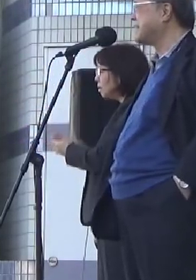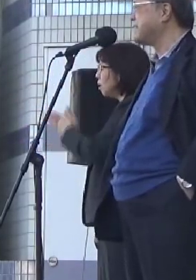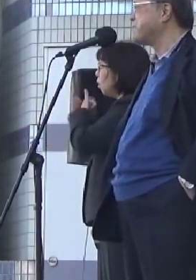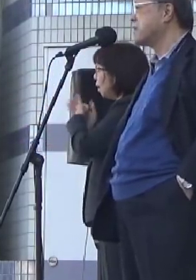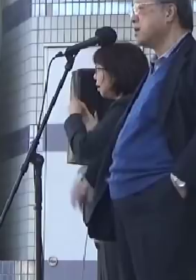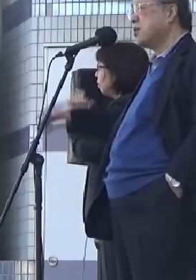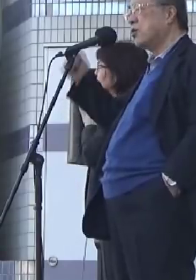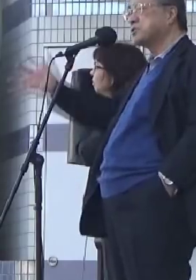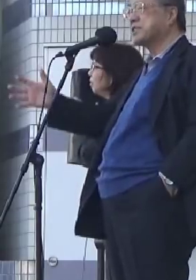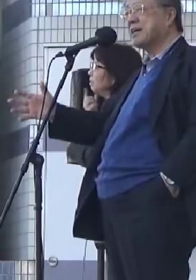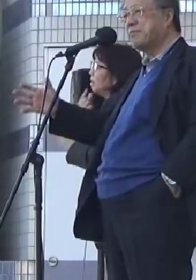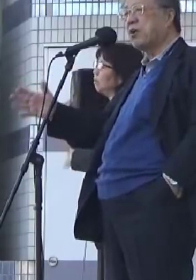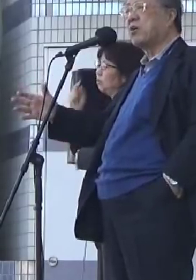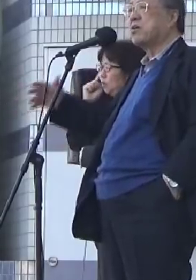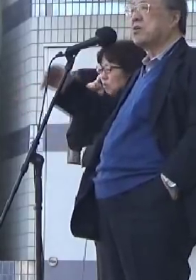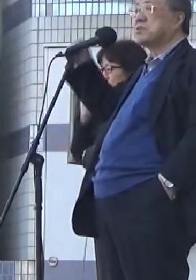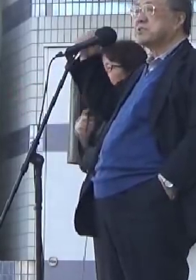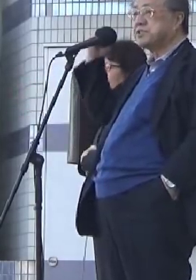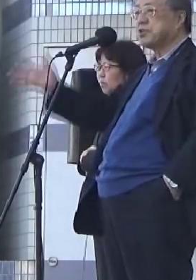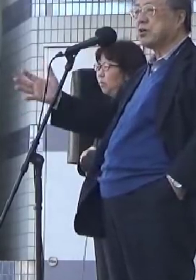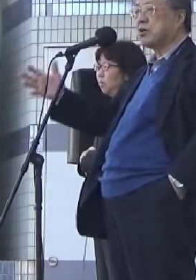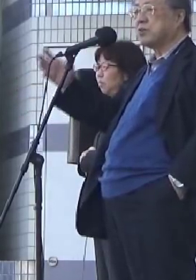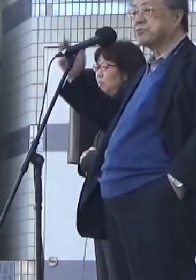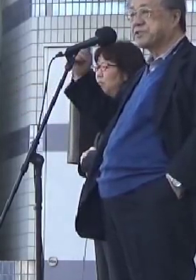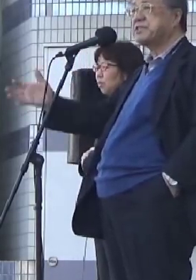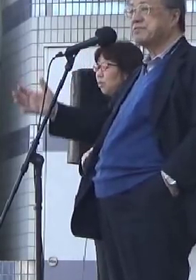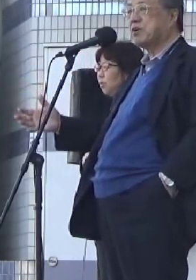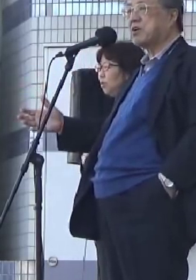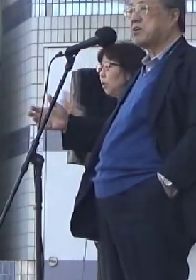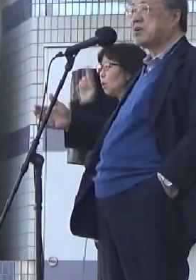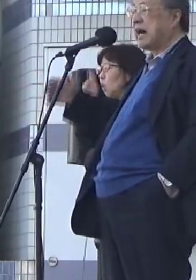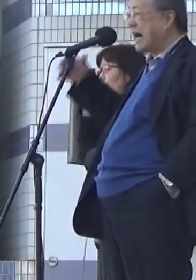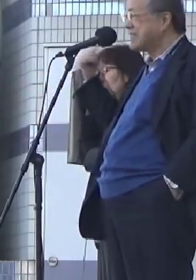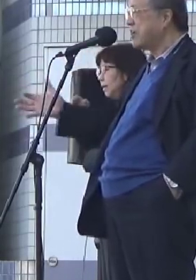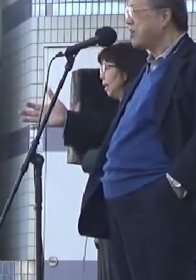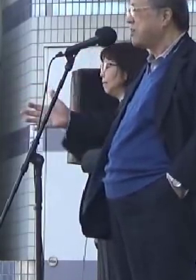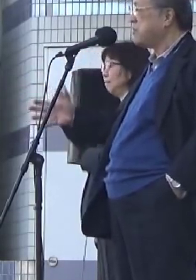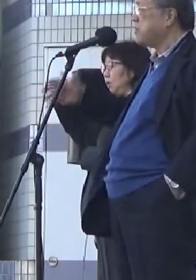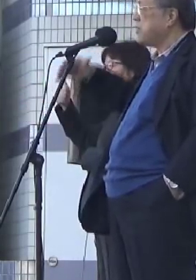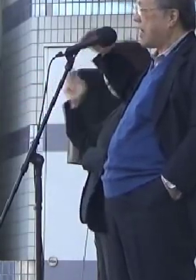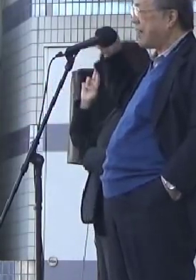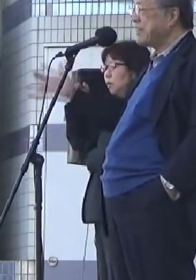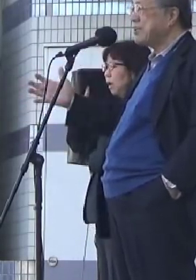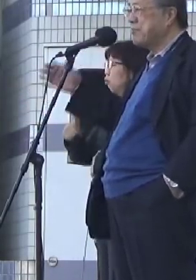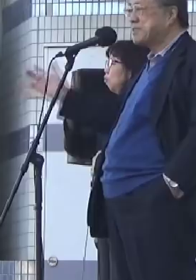してください。大阪も市長、府知事もあの